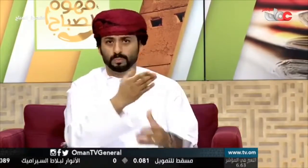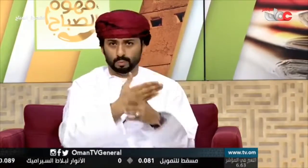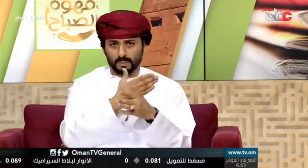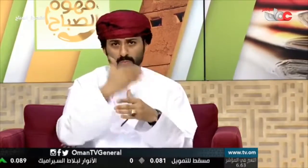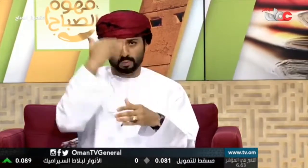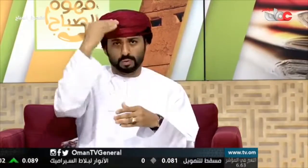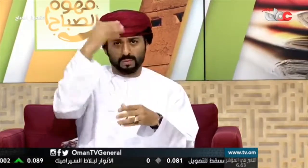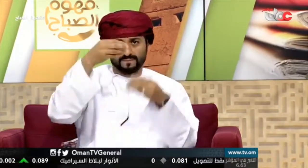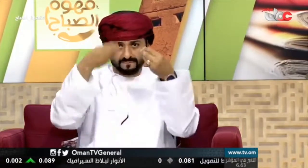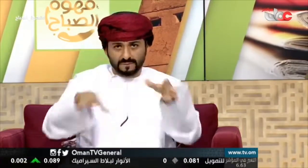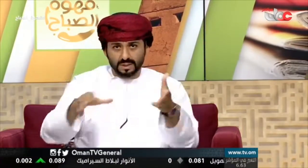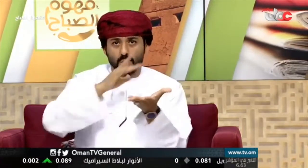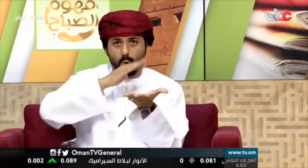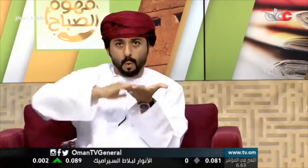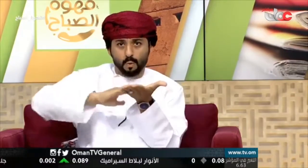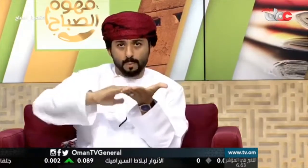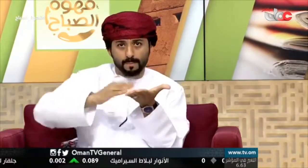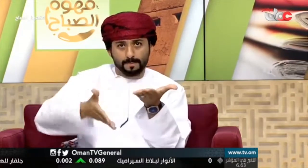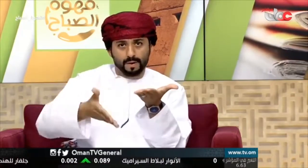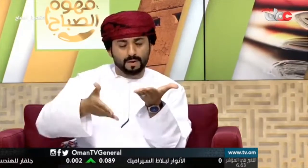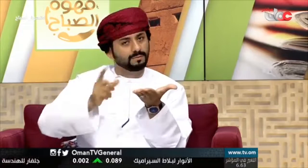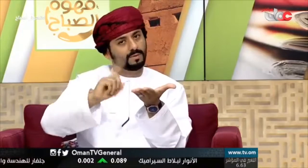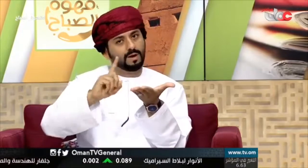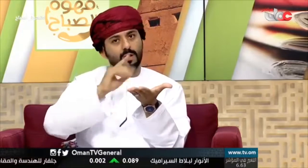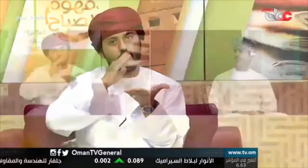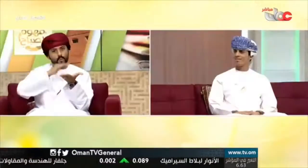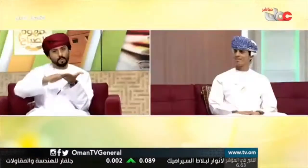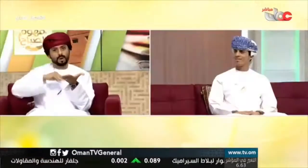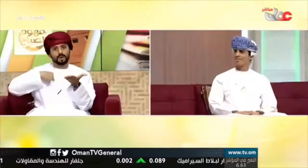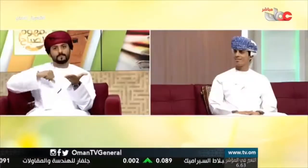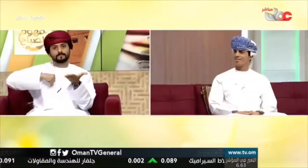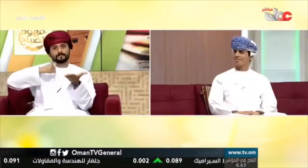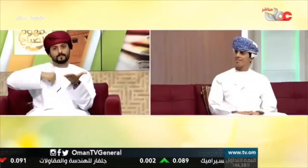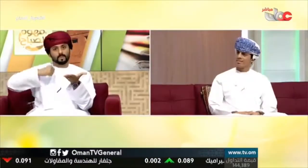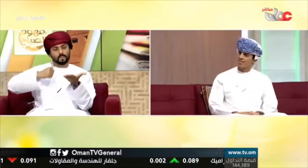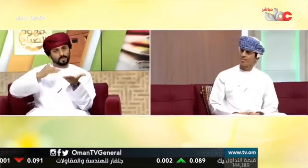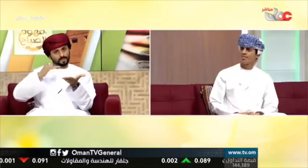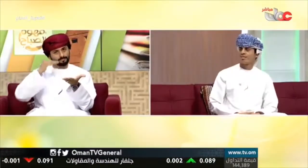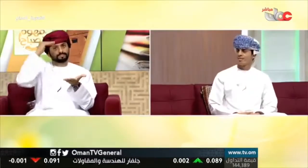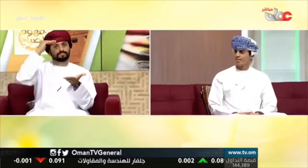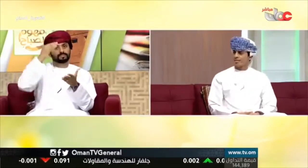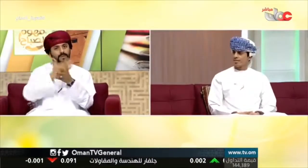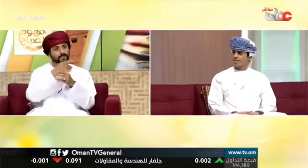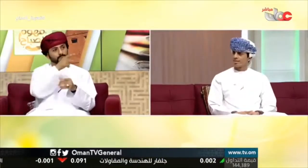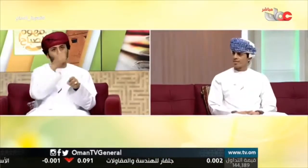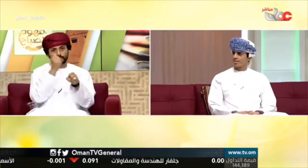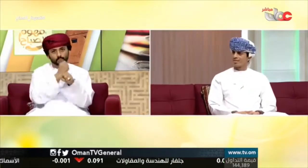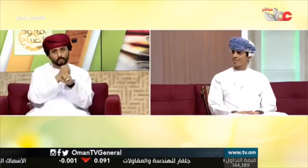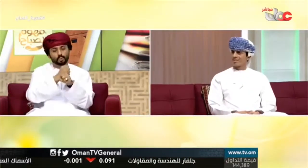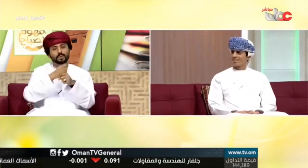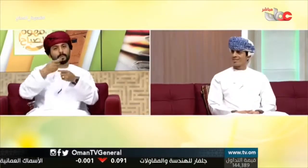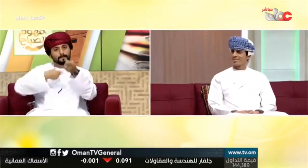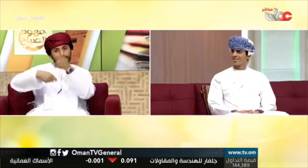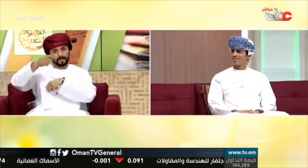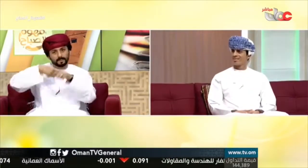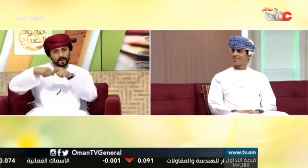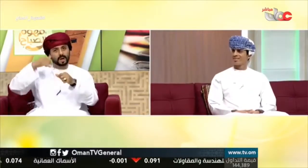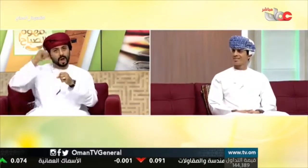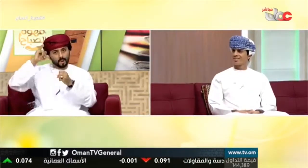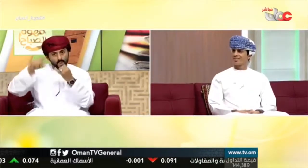على انفسهم في الارتقاء بانفسهم او ايجاد مصدر الرزق، ونحن نفخر بهم دائما وان يعملوا في